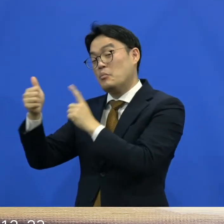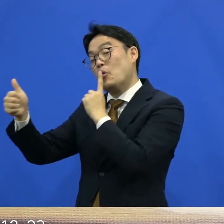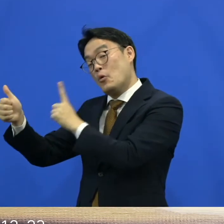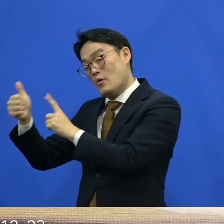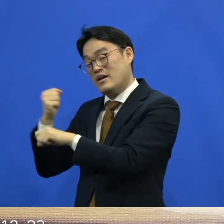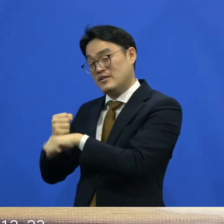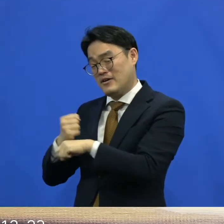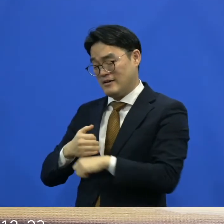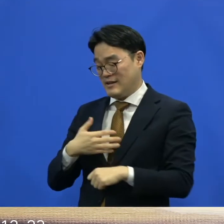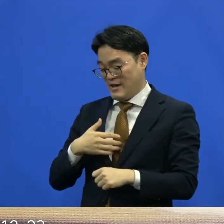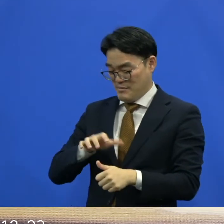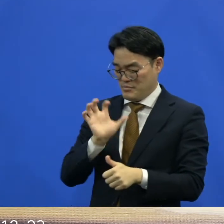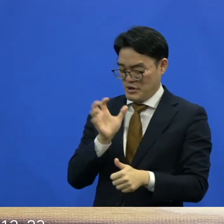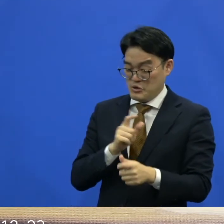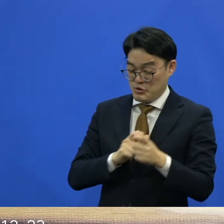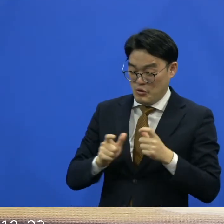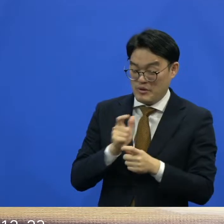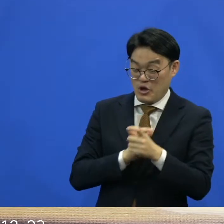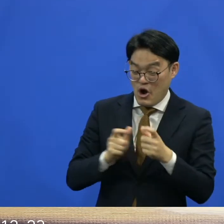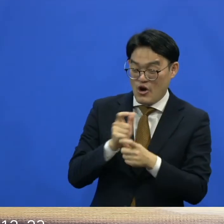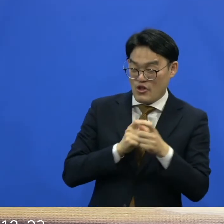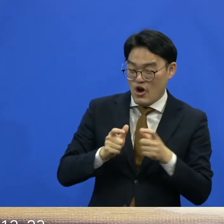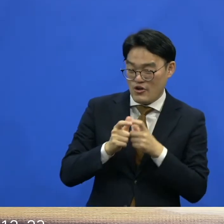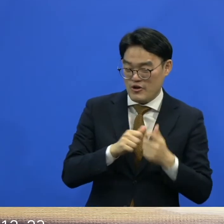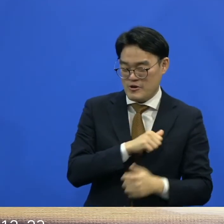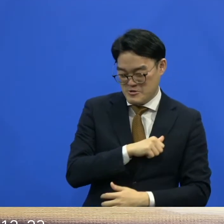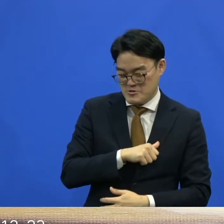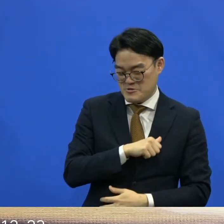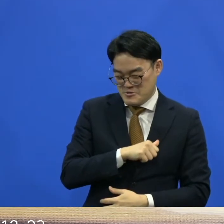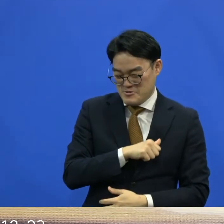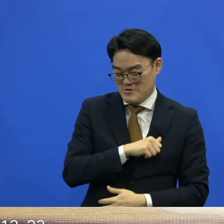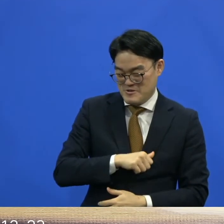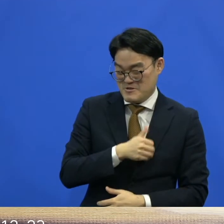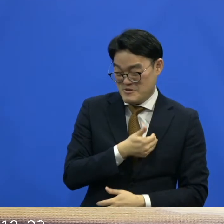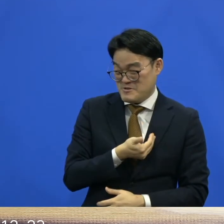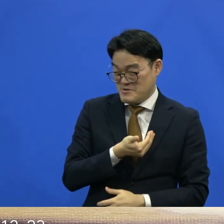조금만 더 참자. 조금만 더 참자.